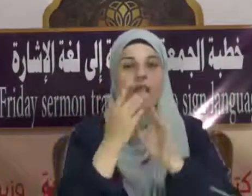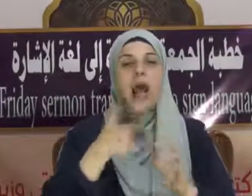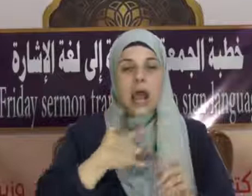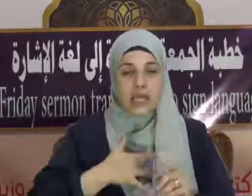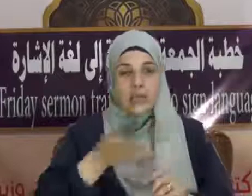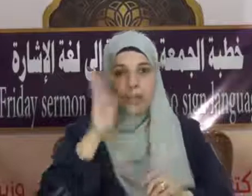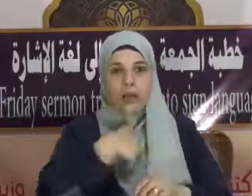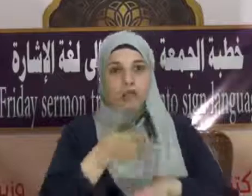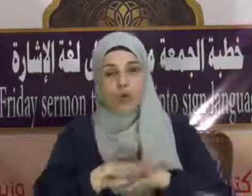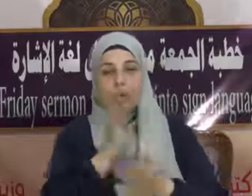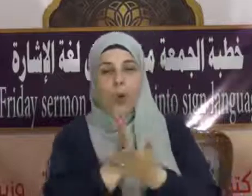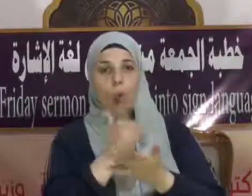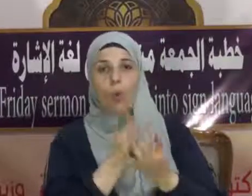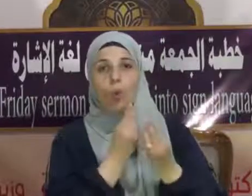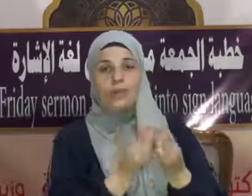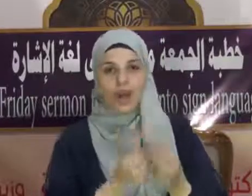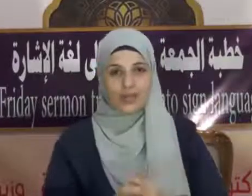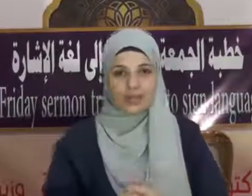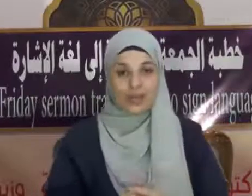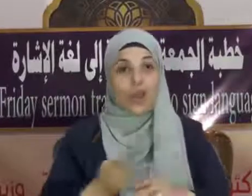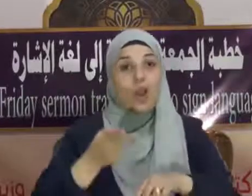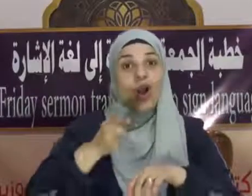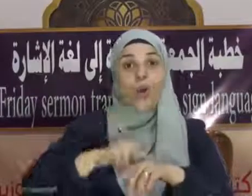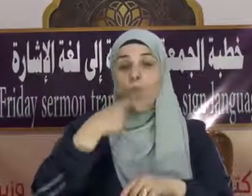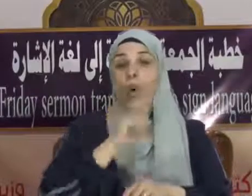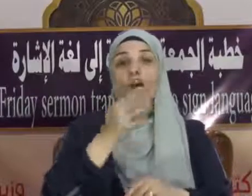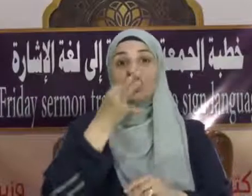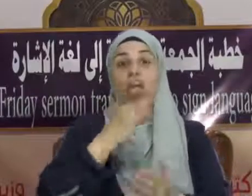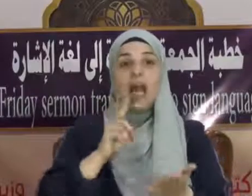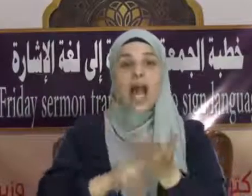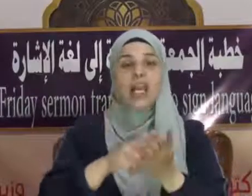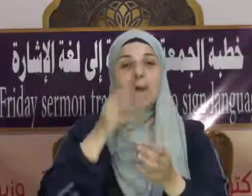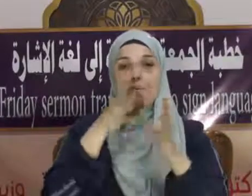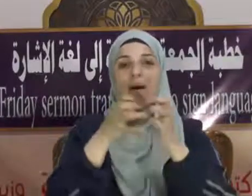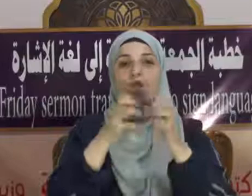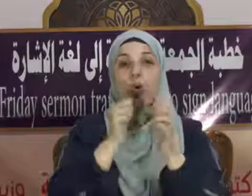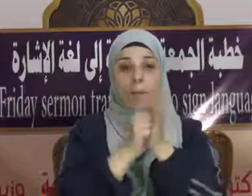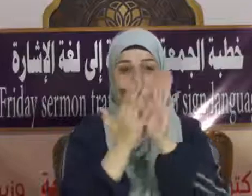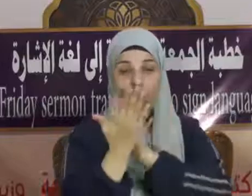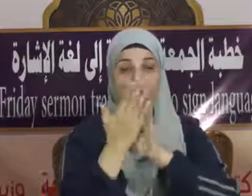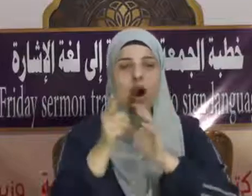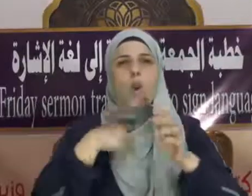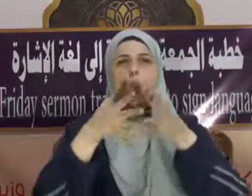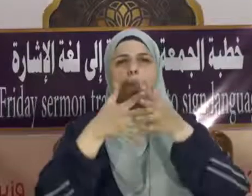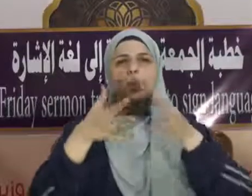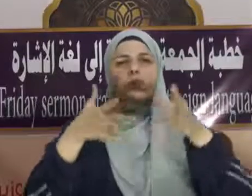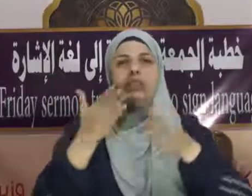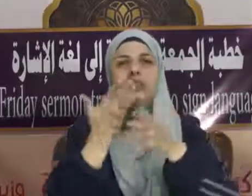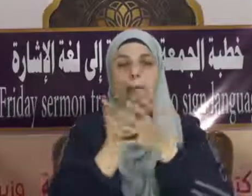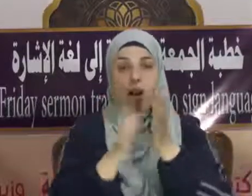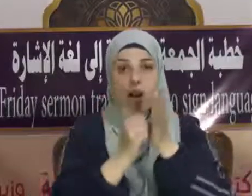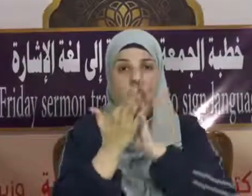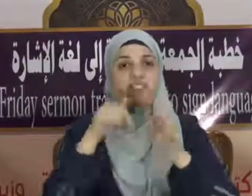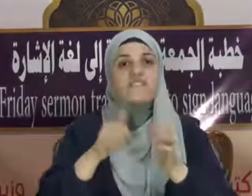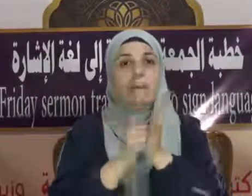أنه سيورثه. ولا شك أن مفهوم الجوار يتسع ليشمل الجار في